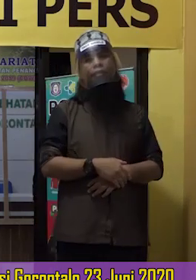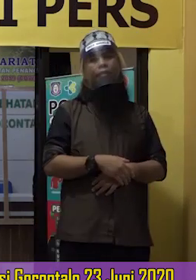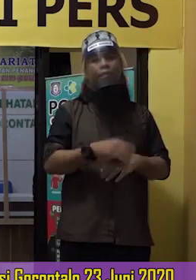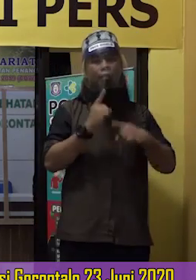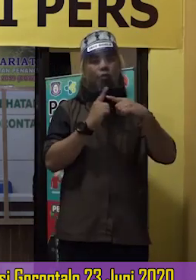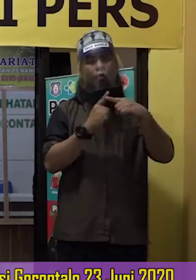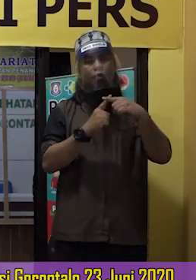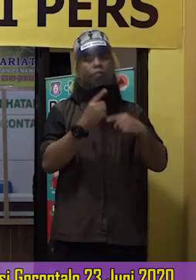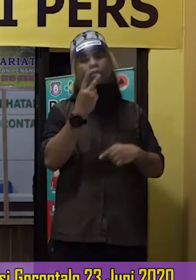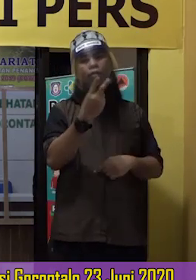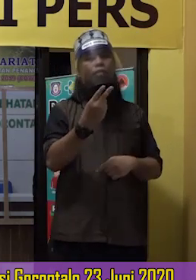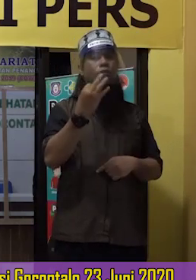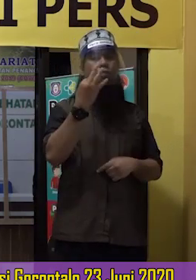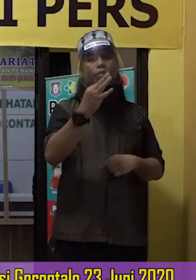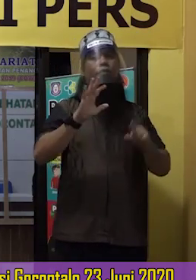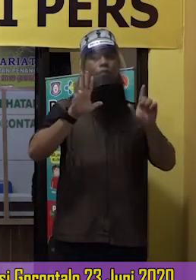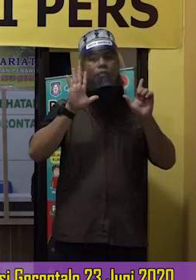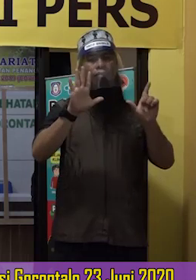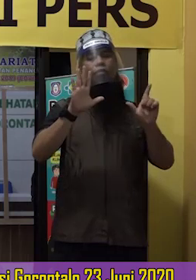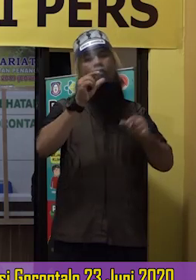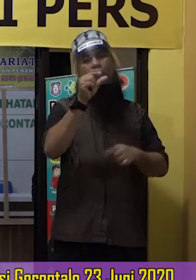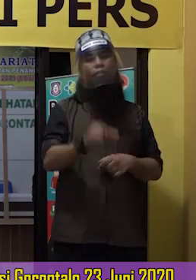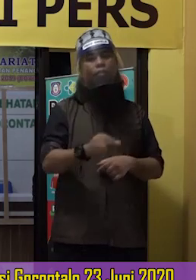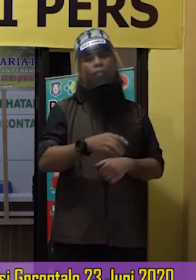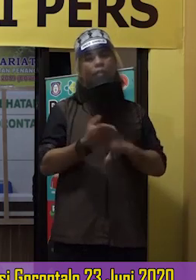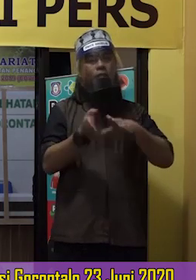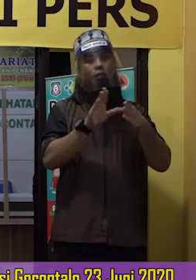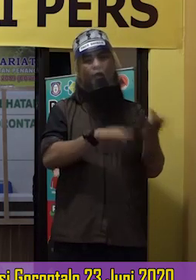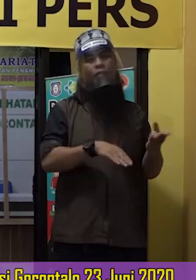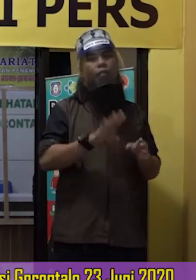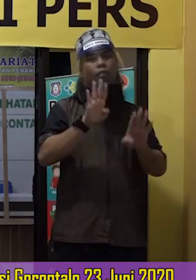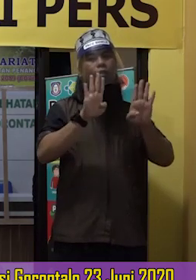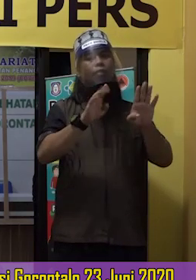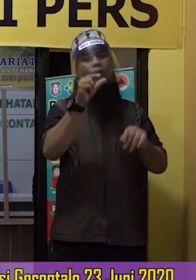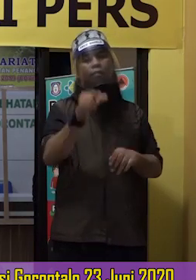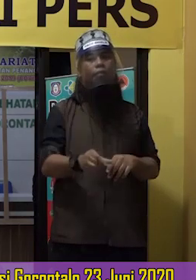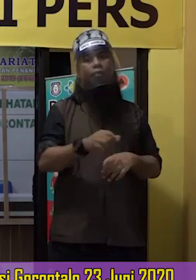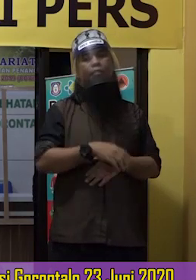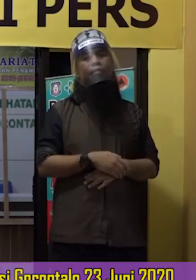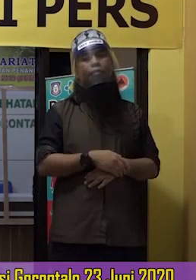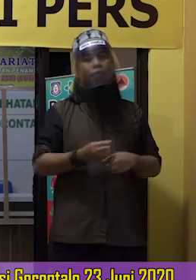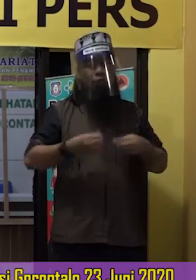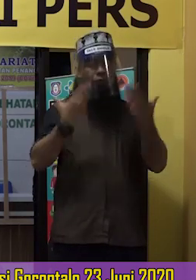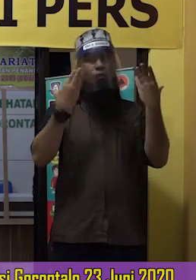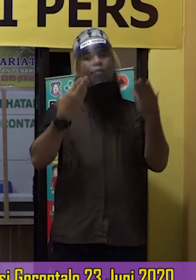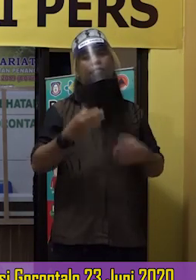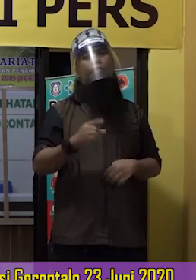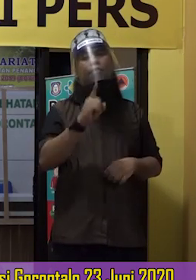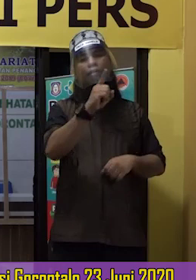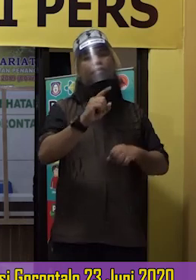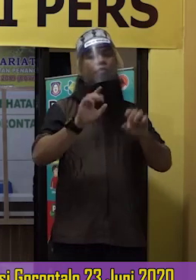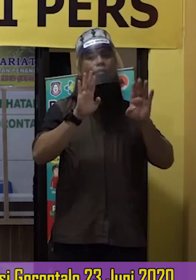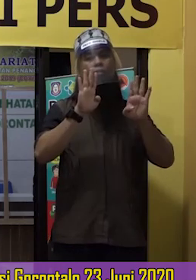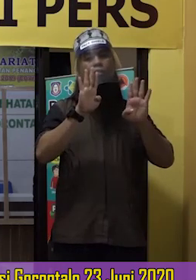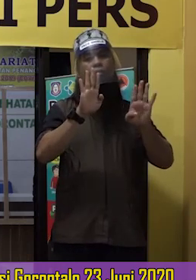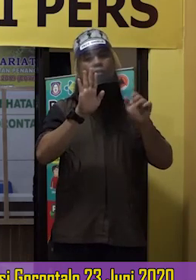berjumlah 237 orang, meninggal 8 orang, sembuh 174